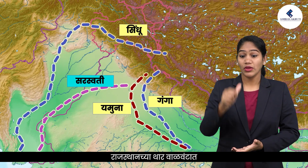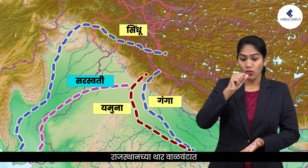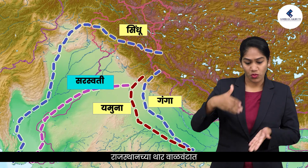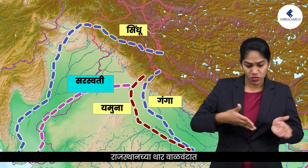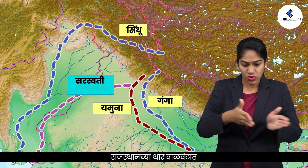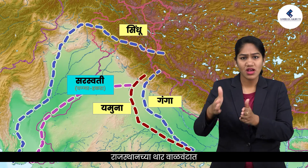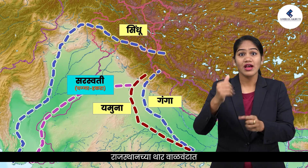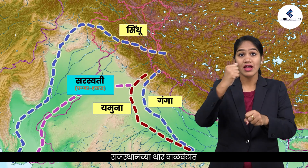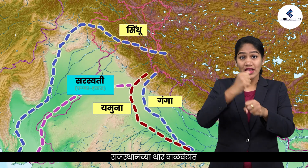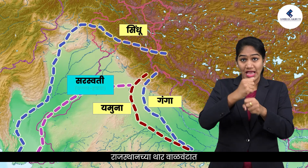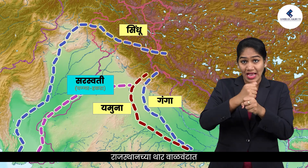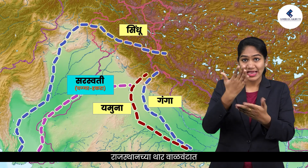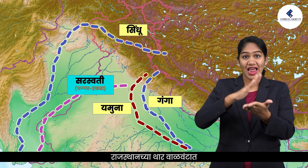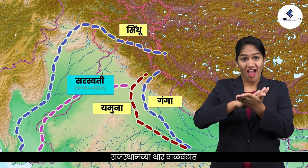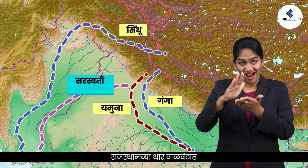राजस्थानच्या थार वाळवंटात